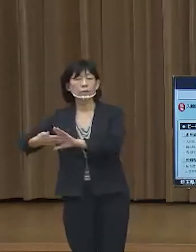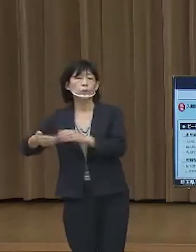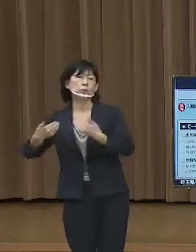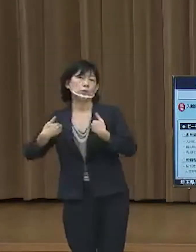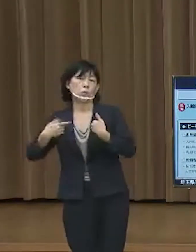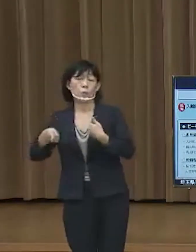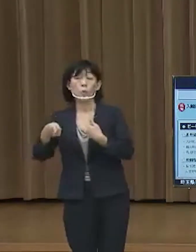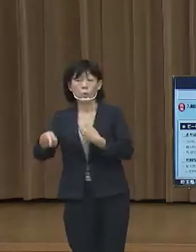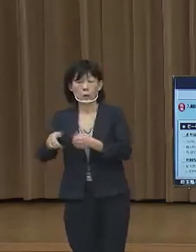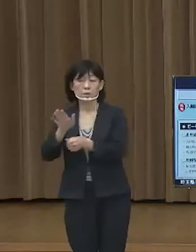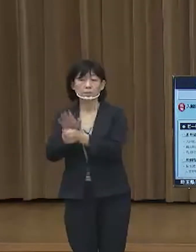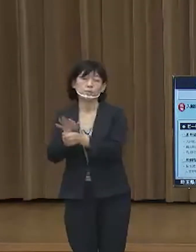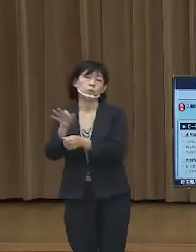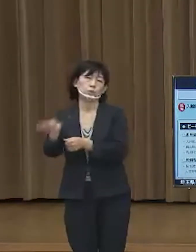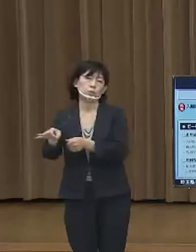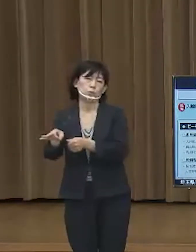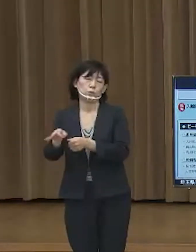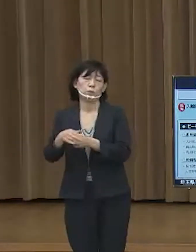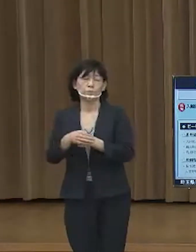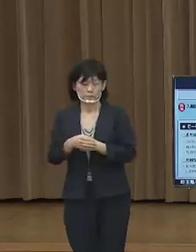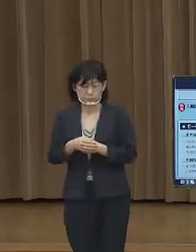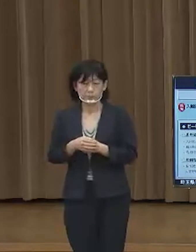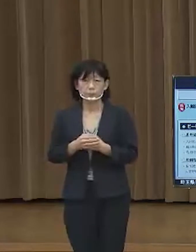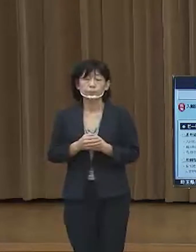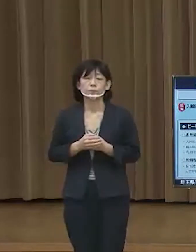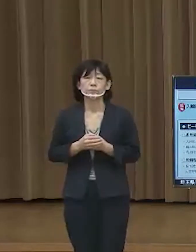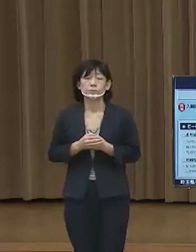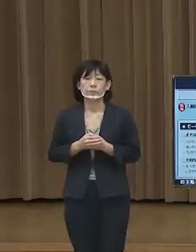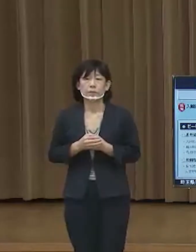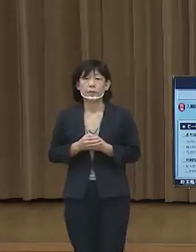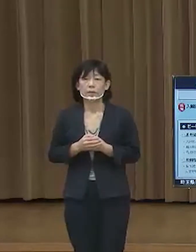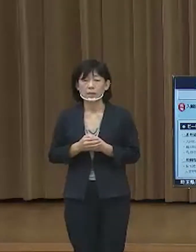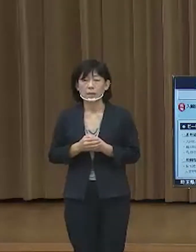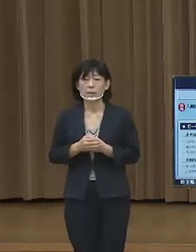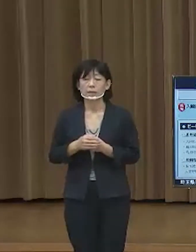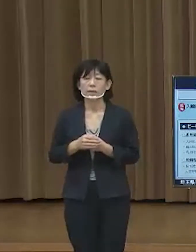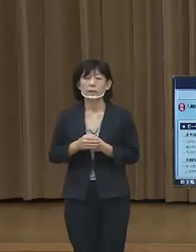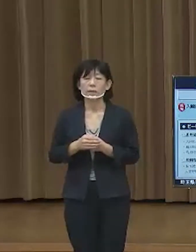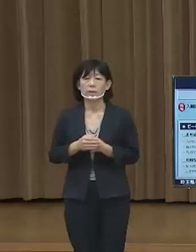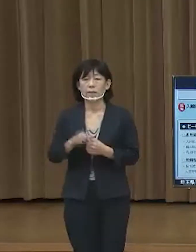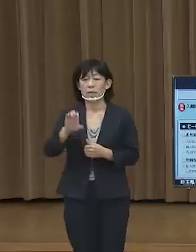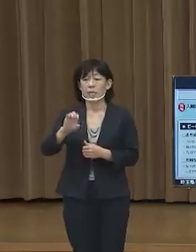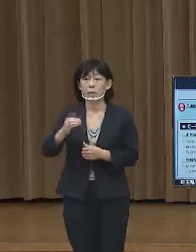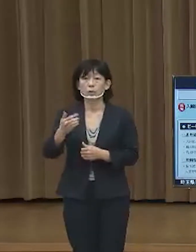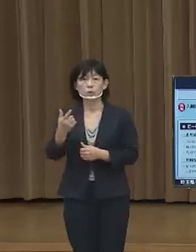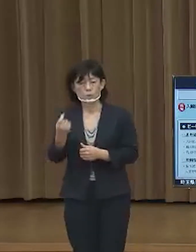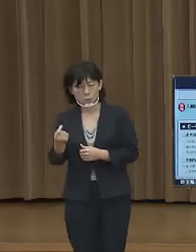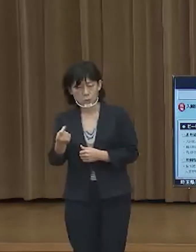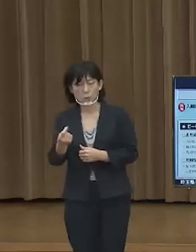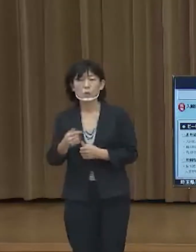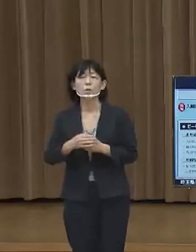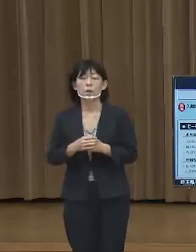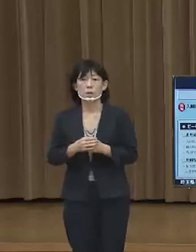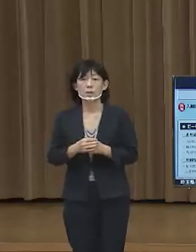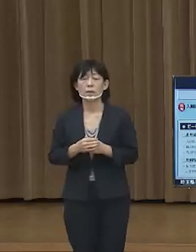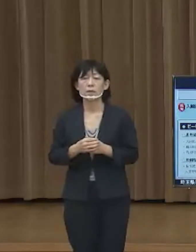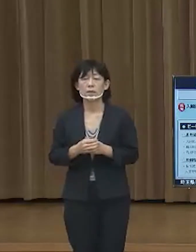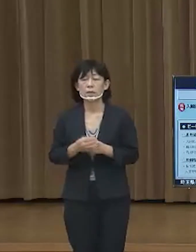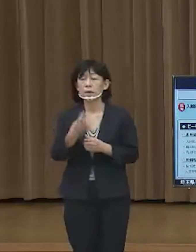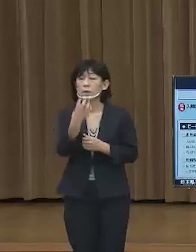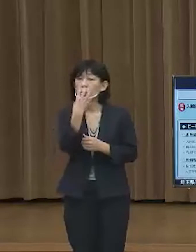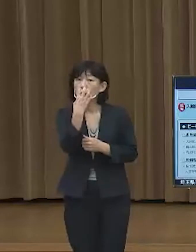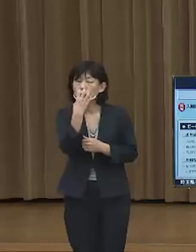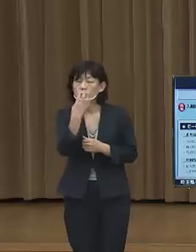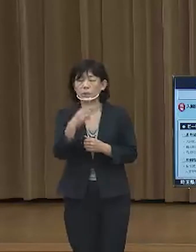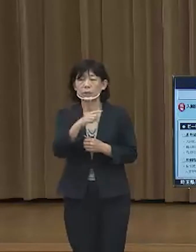など、患者受け入れ体制の支援と、人工呼吸器やエクモなど、設備整備の支援